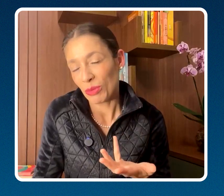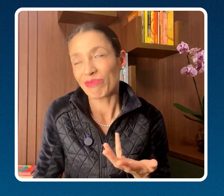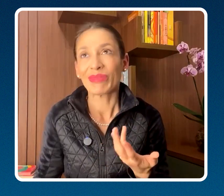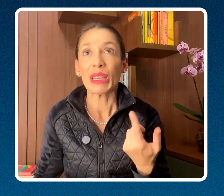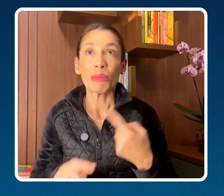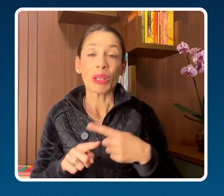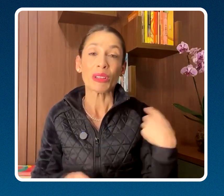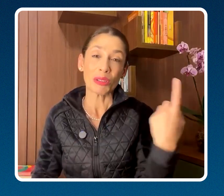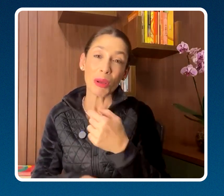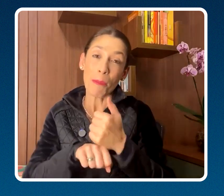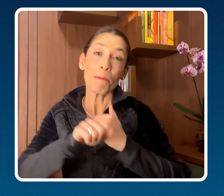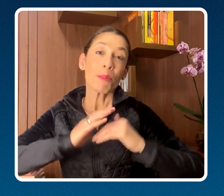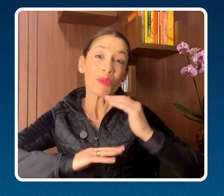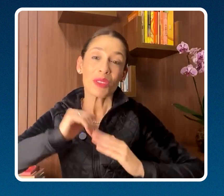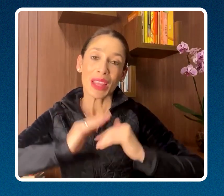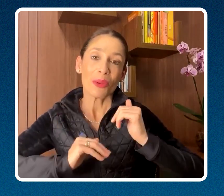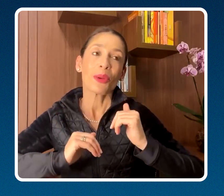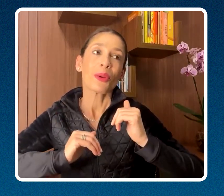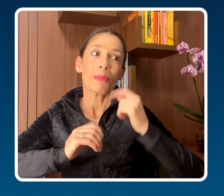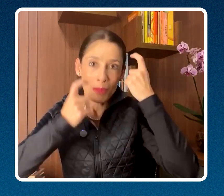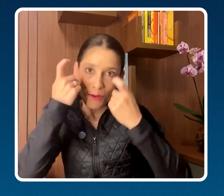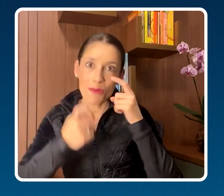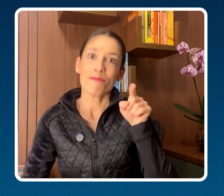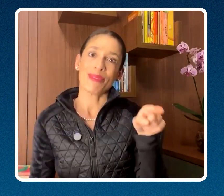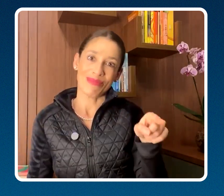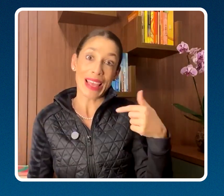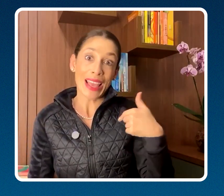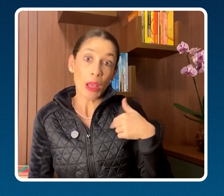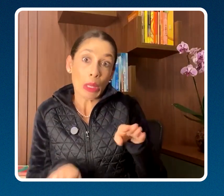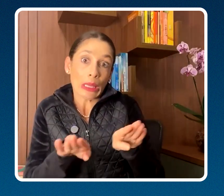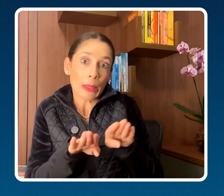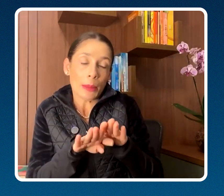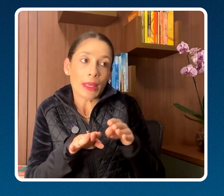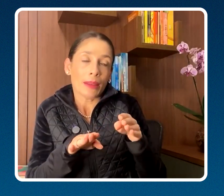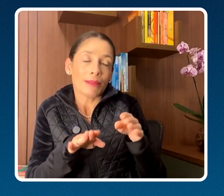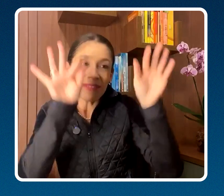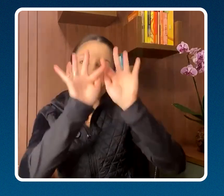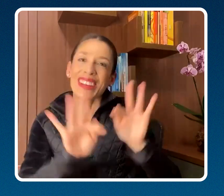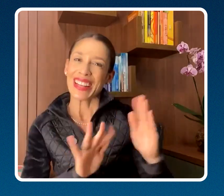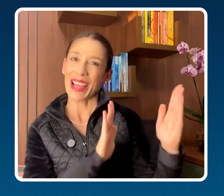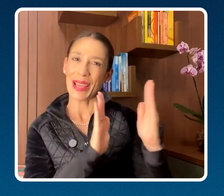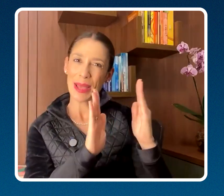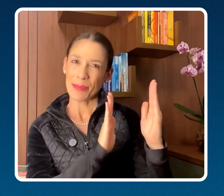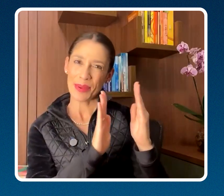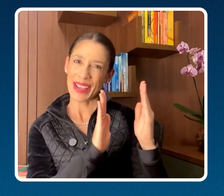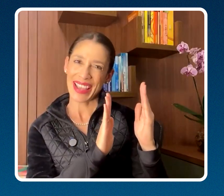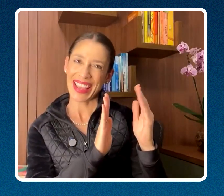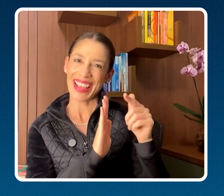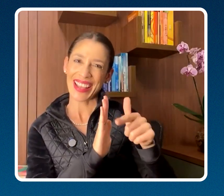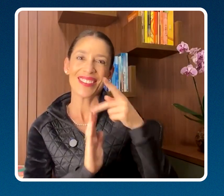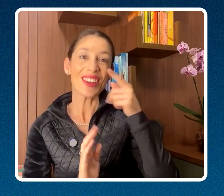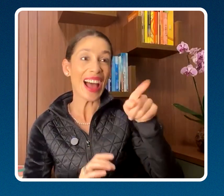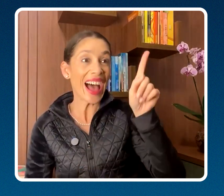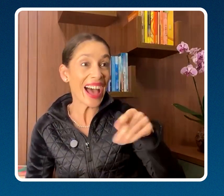que é profissional, a gente se preocupa demais com isso. E eu fiquei também muito feliz na época, né? Porque quando a senhora falou que era psicóloga, eu